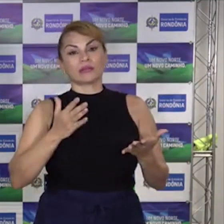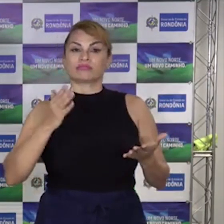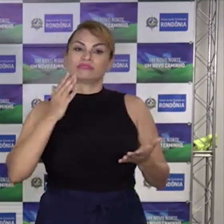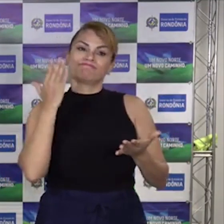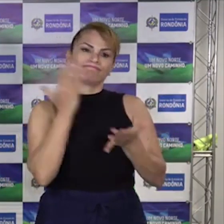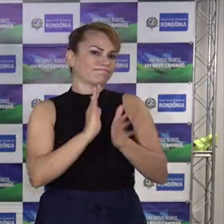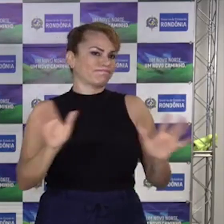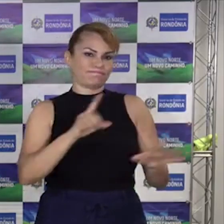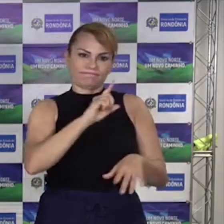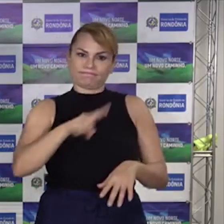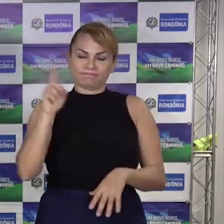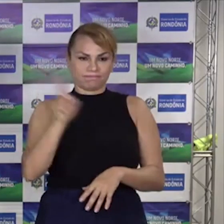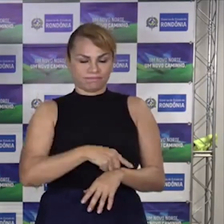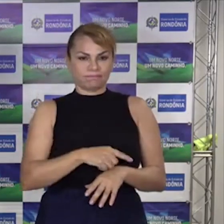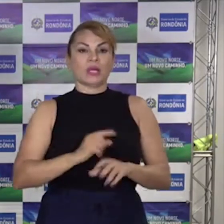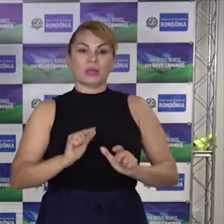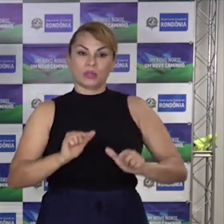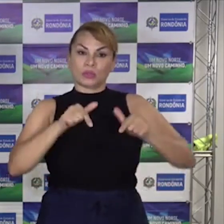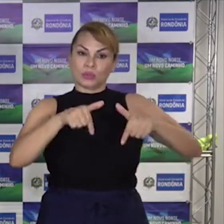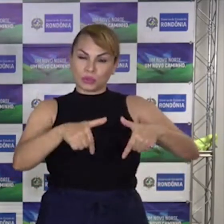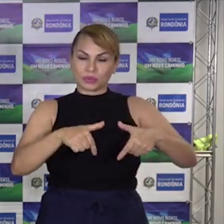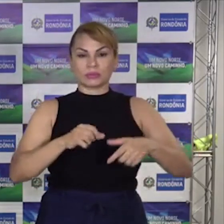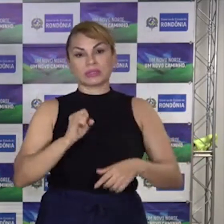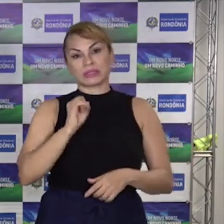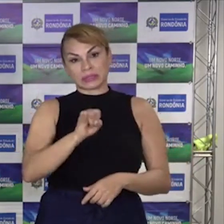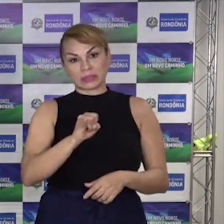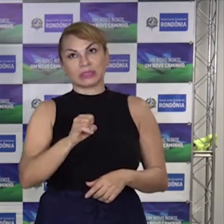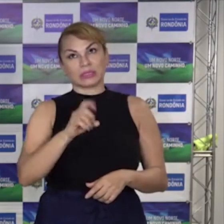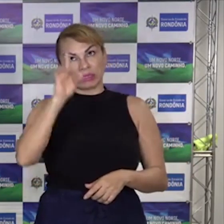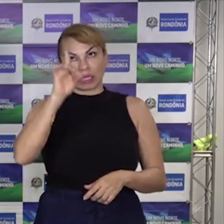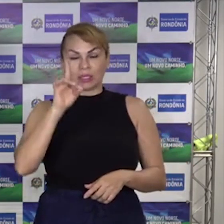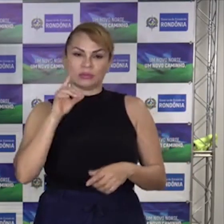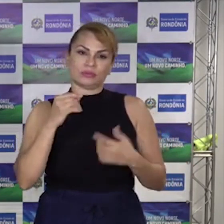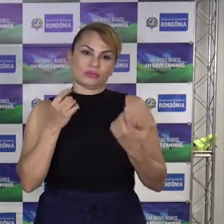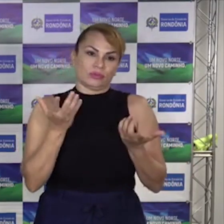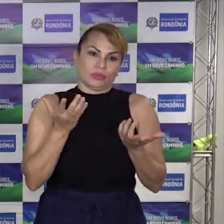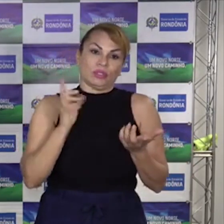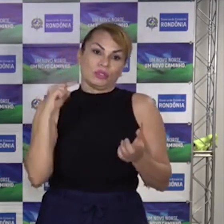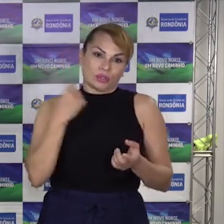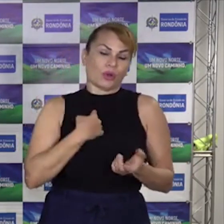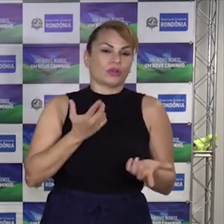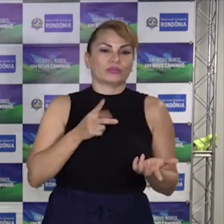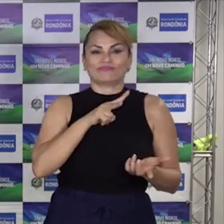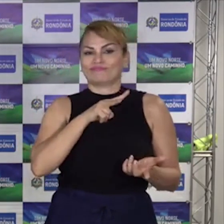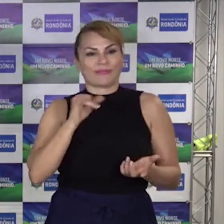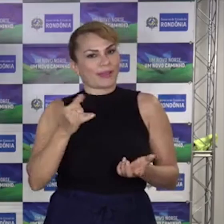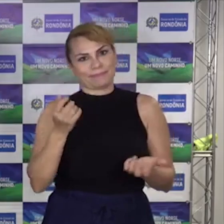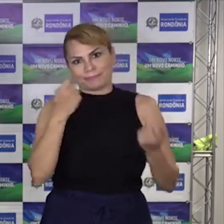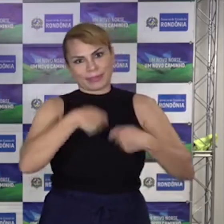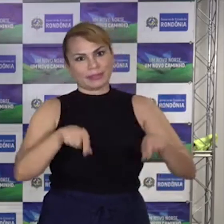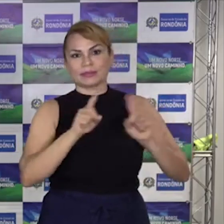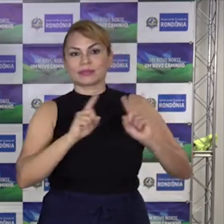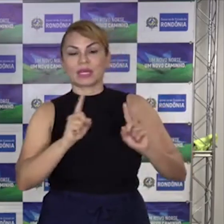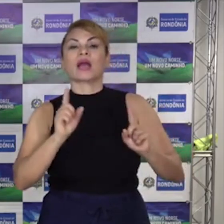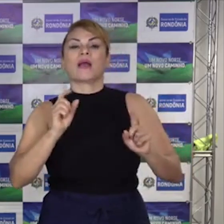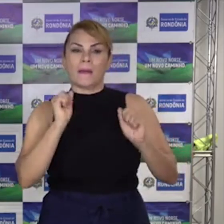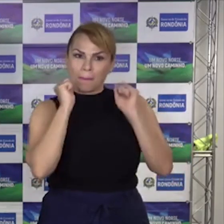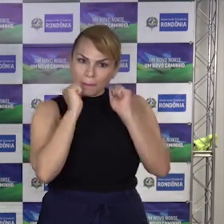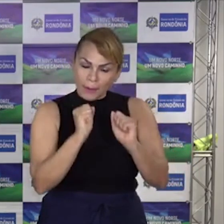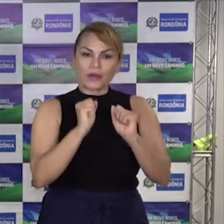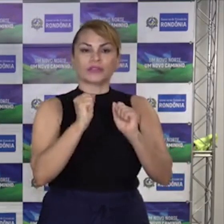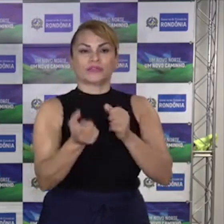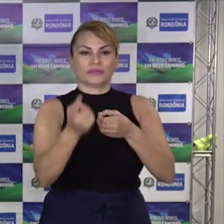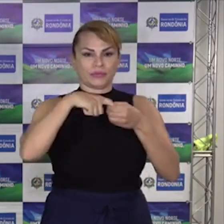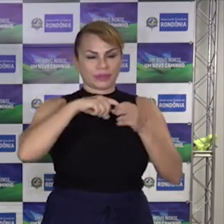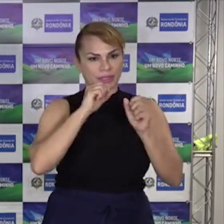familiares se recusavam então acabou sendo desmontado essa força tarefa de se Deus o livre nós precisamos nós não vamos precisar com